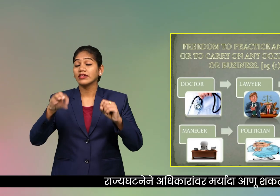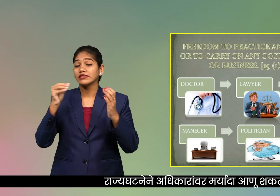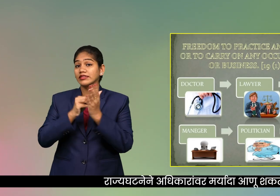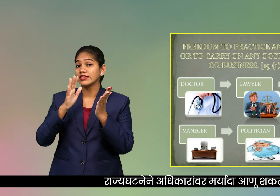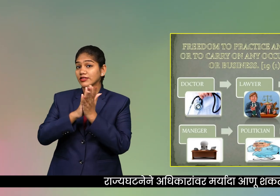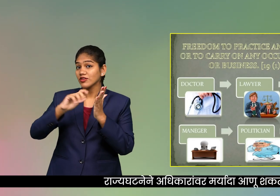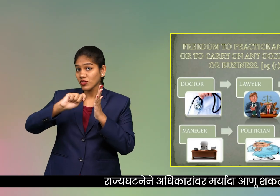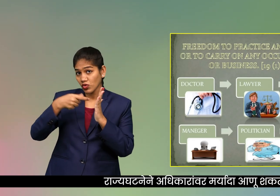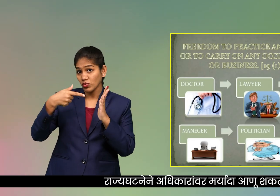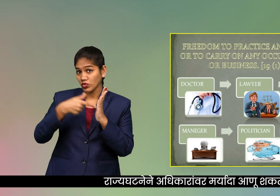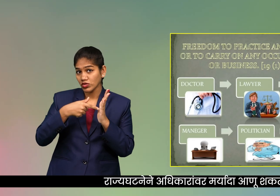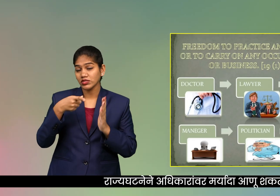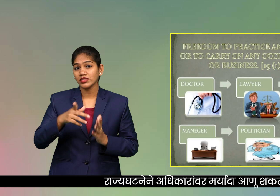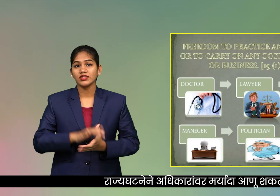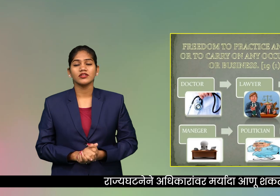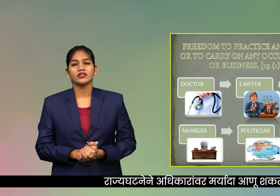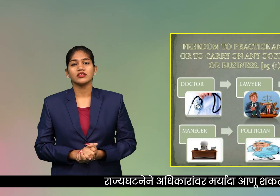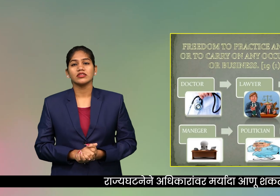राज्यघटनेने अधिकारांवर मर्यादा आणू शकतात.